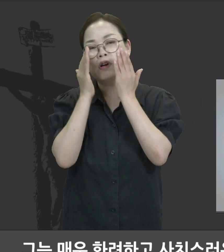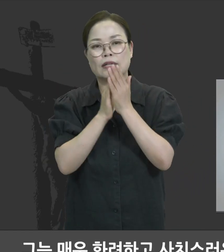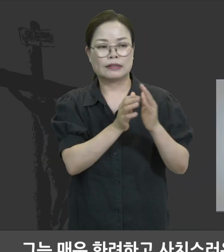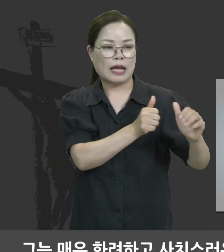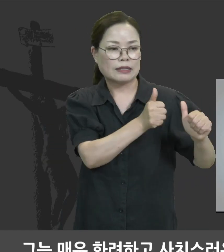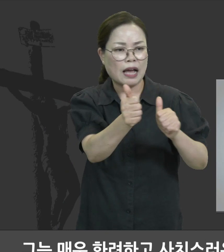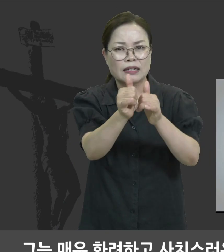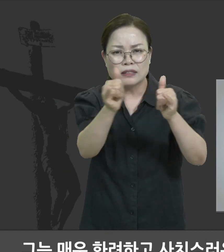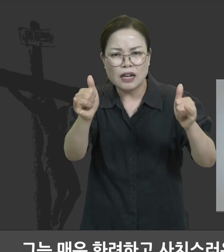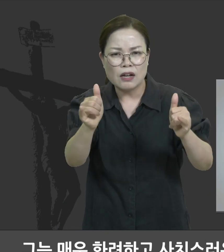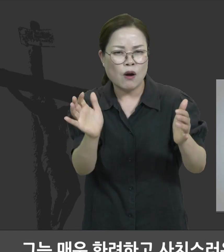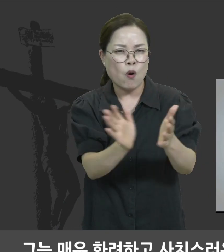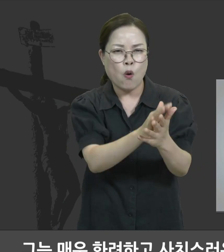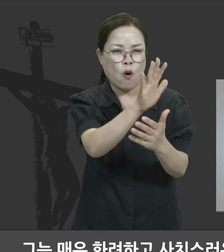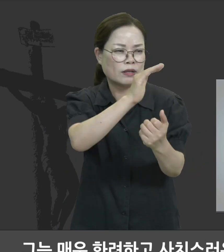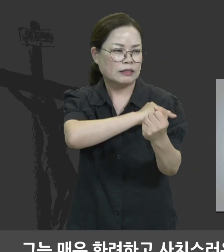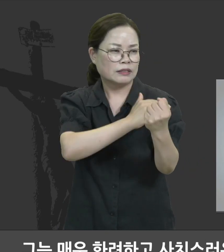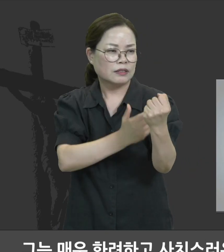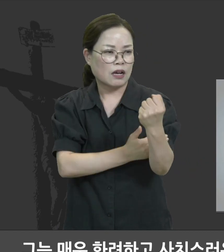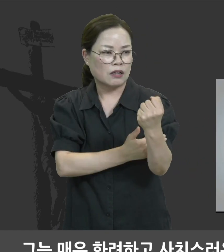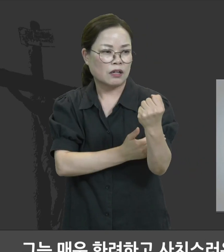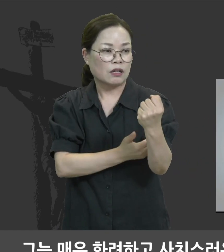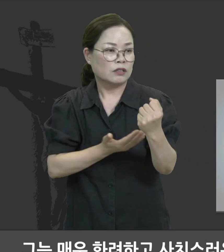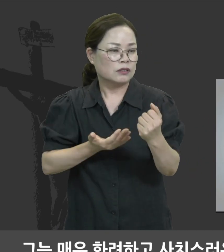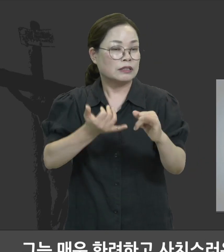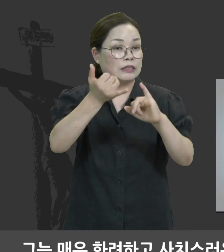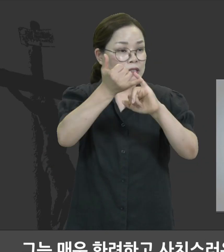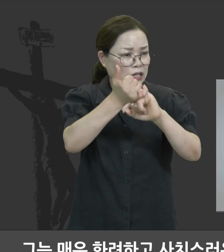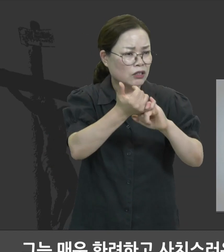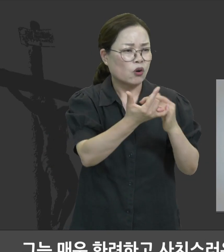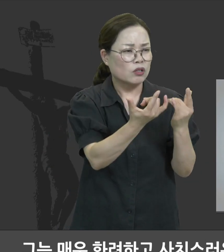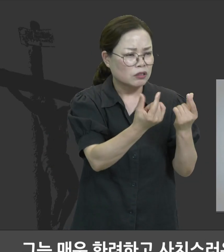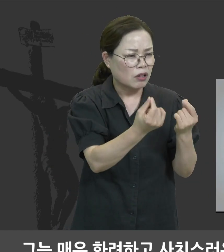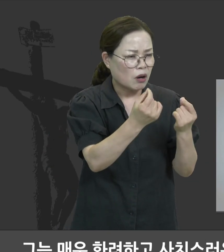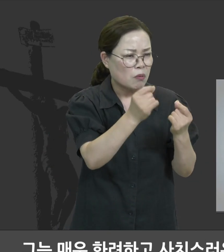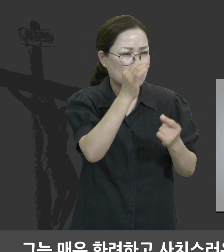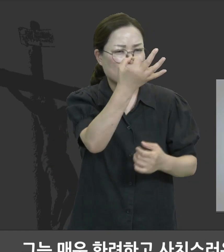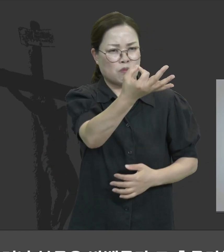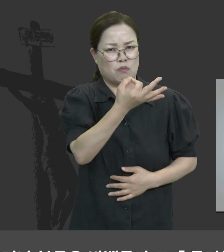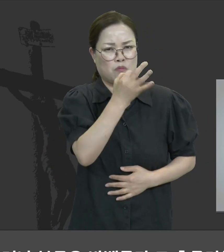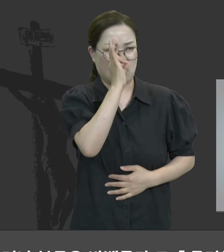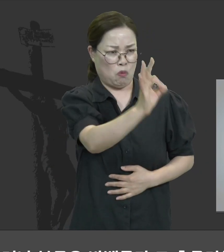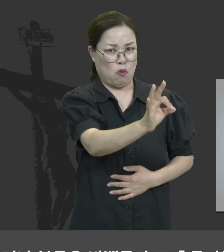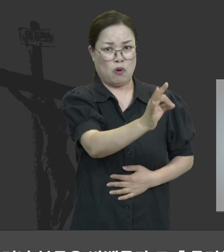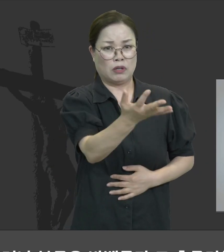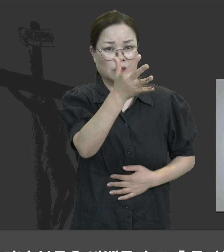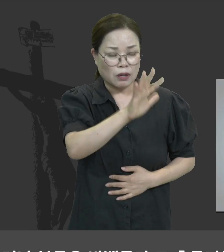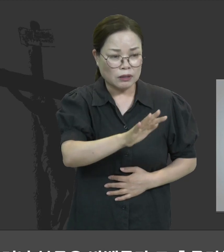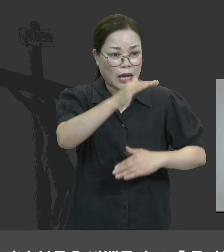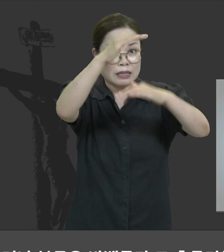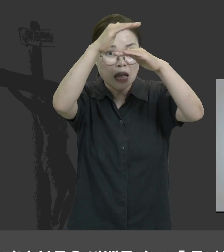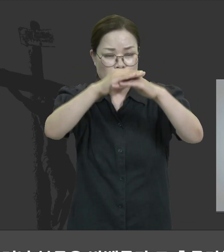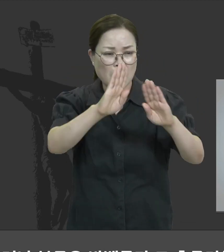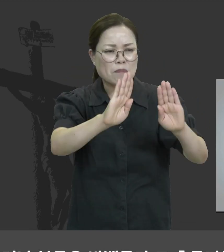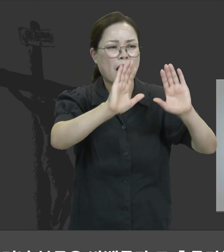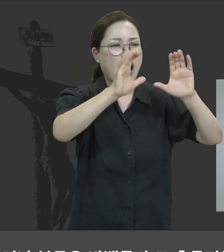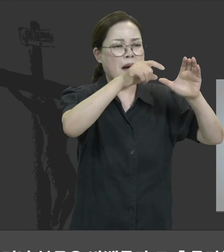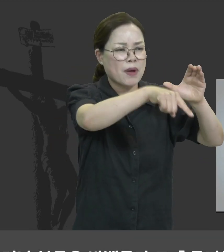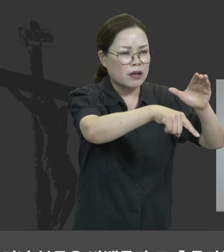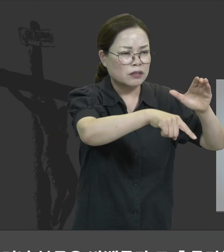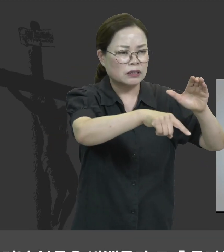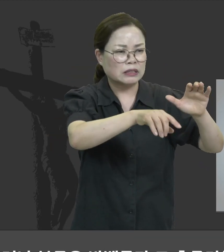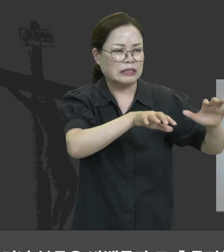따르는 자에게 영화로운 능력과 권세를 약속하는 것처럼 보입니다. 그러나 본문은 바벨론과